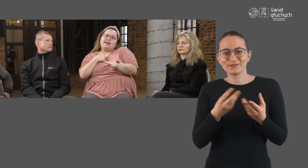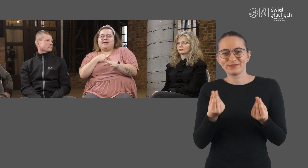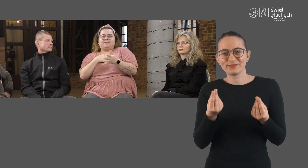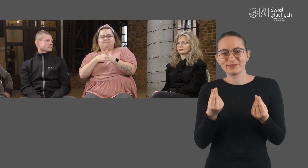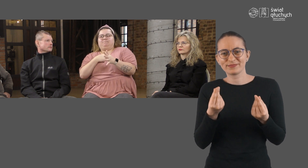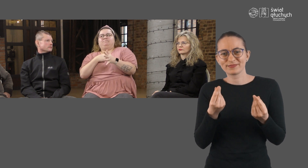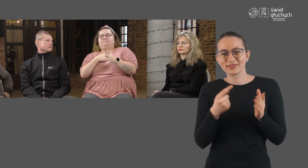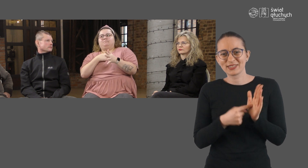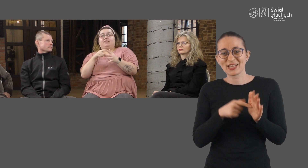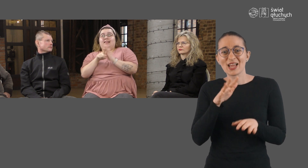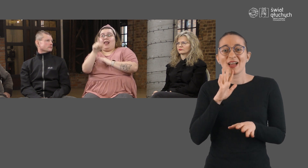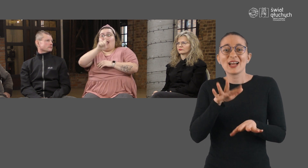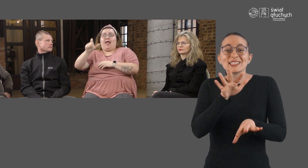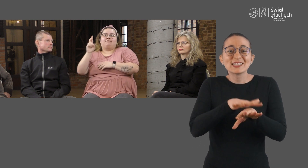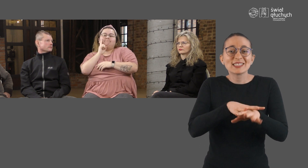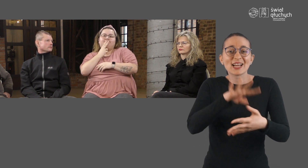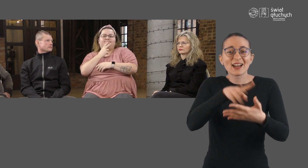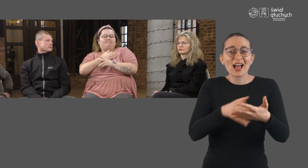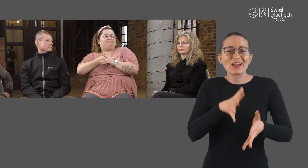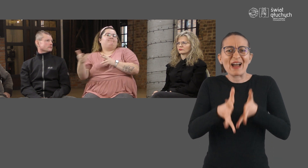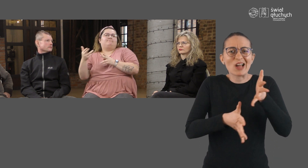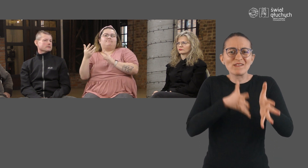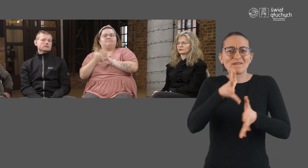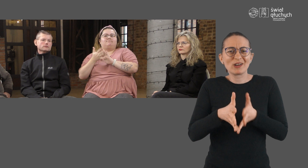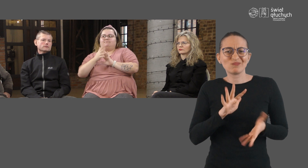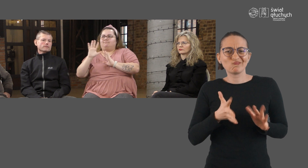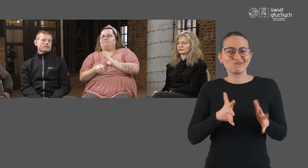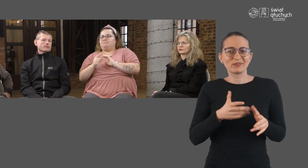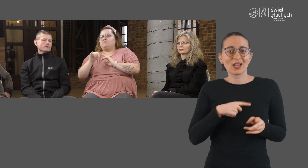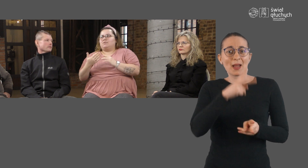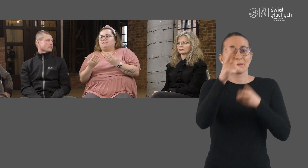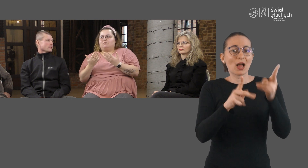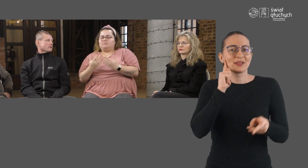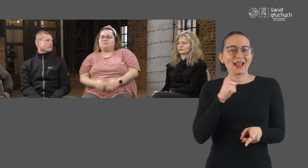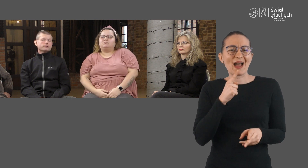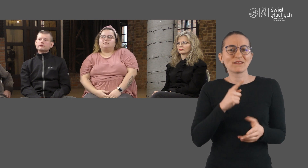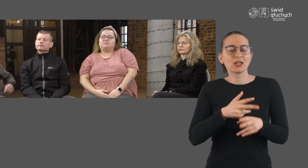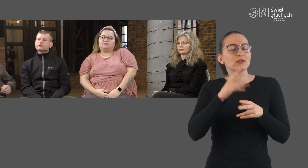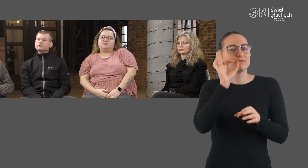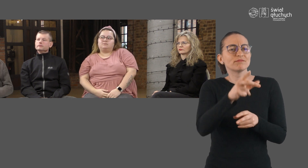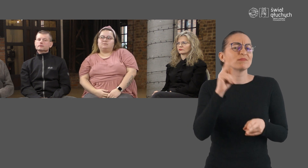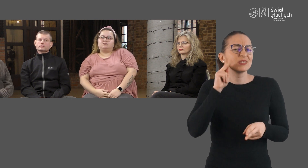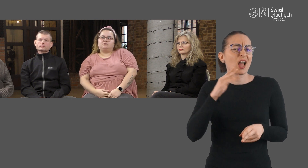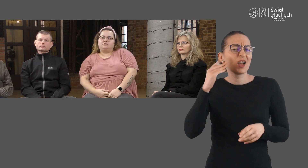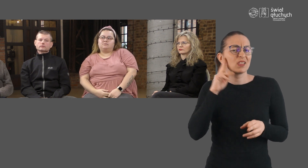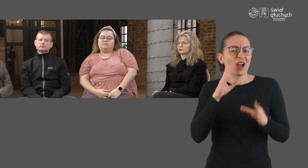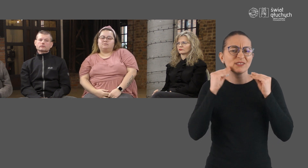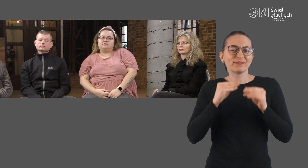Dla mnie system i w ogóle dla czysto głuchych osób system jest